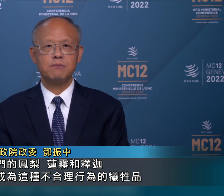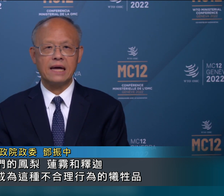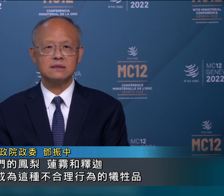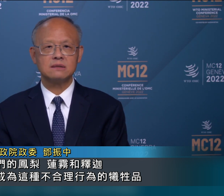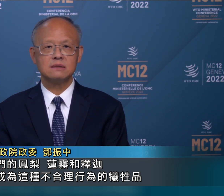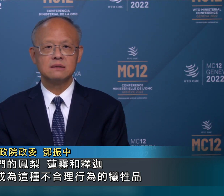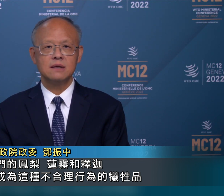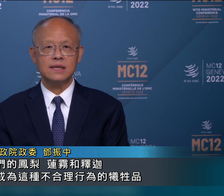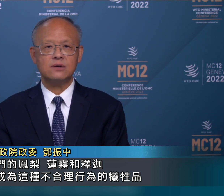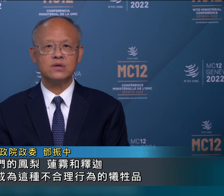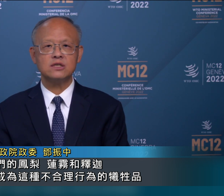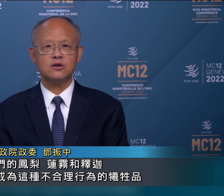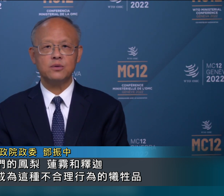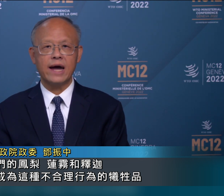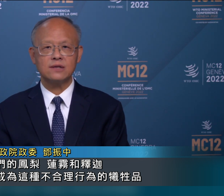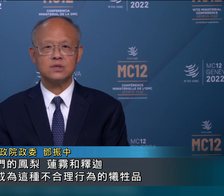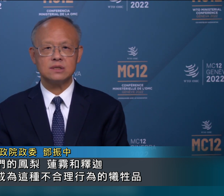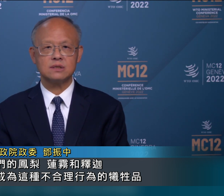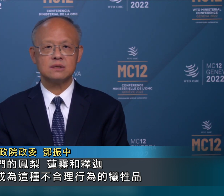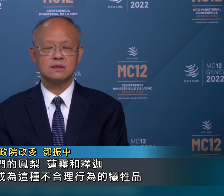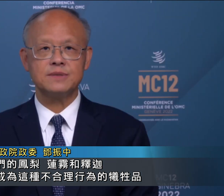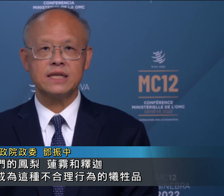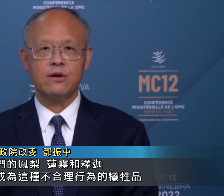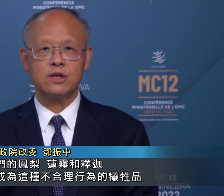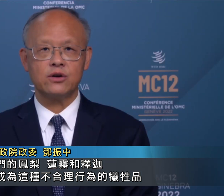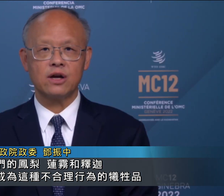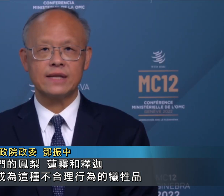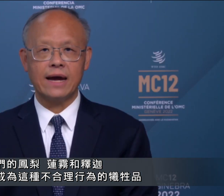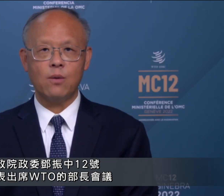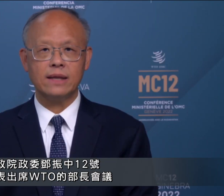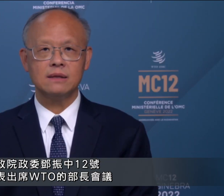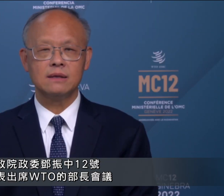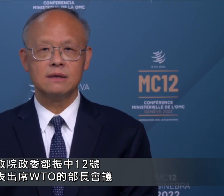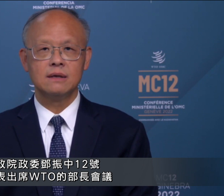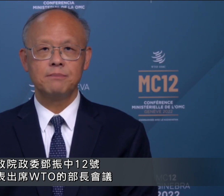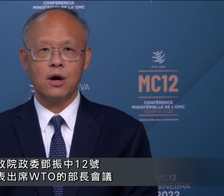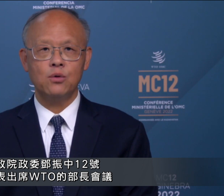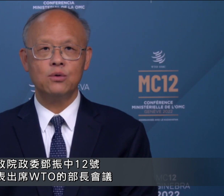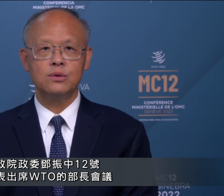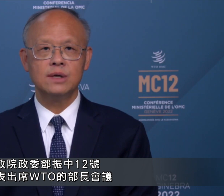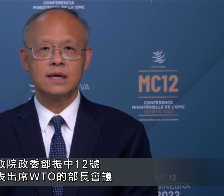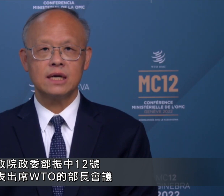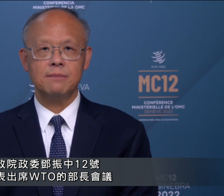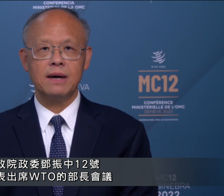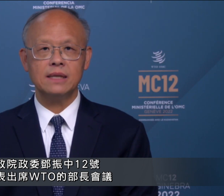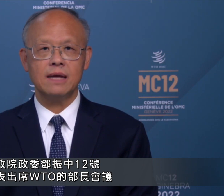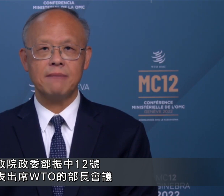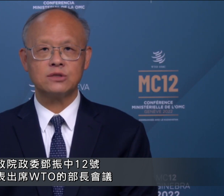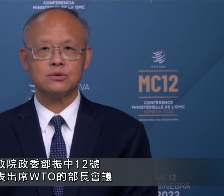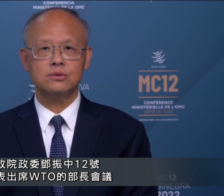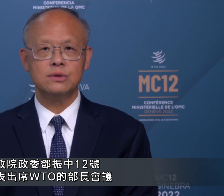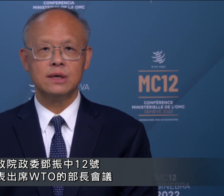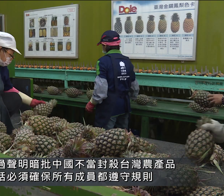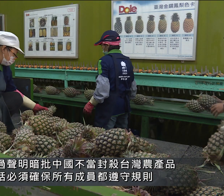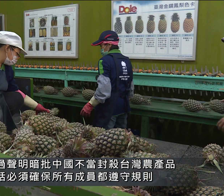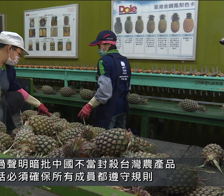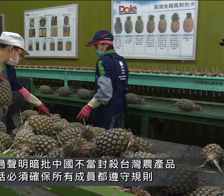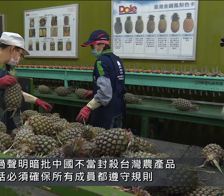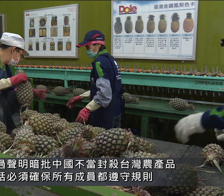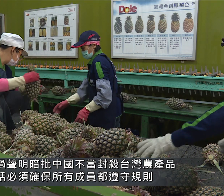blunt and unreasonable actions. 行政院政委邓正中12号代表出席 WTO 的部长会议，透过声明暗批